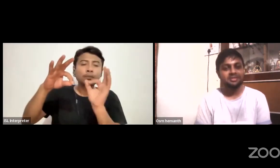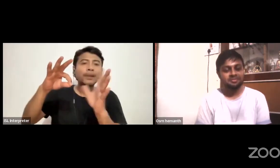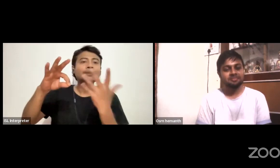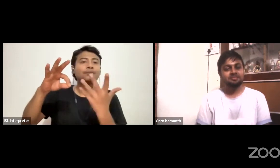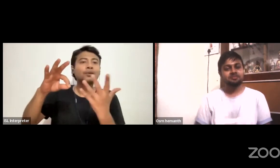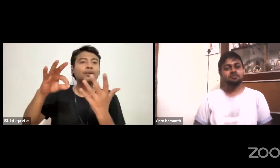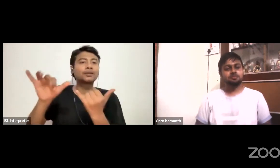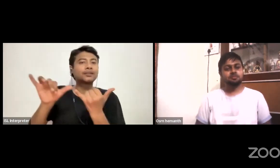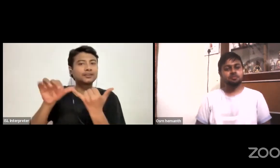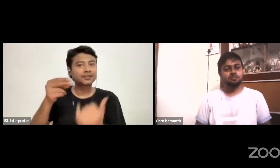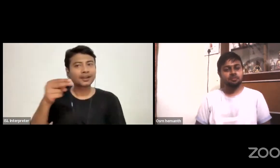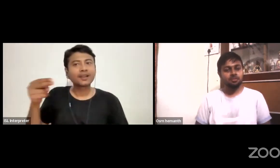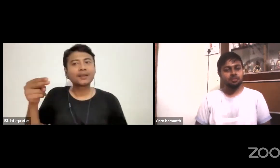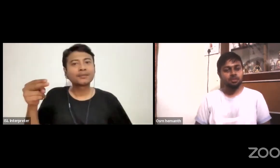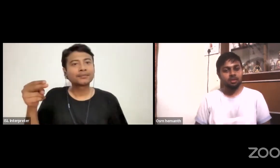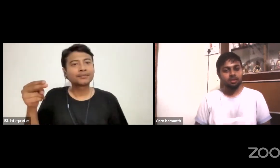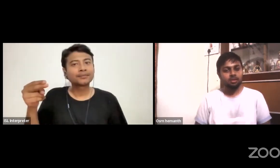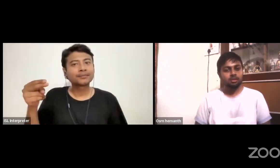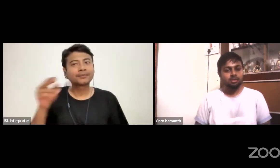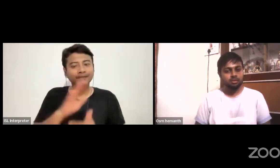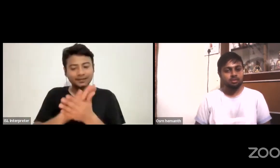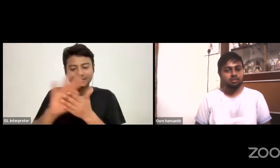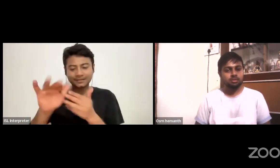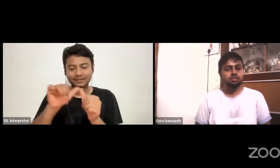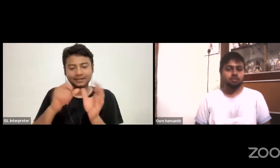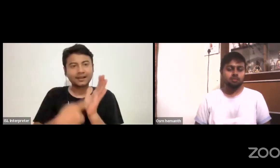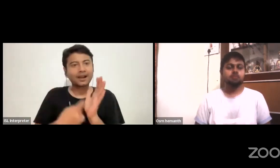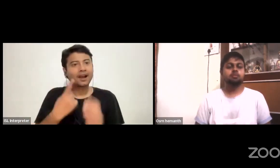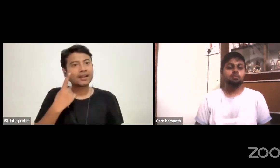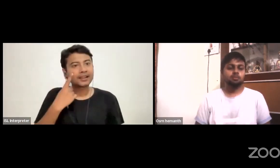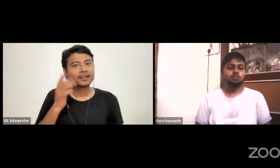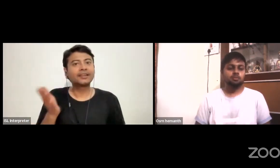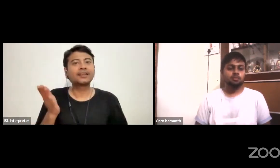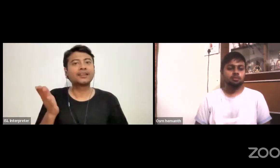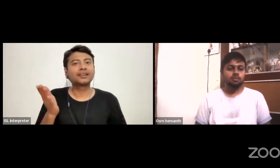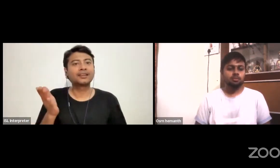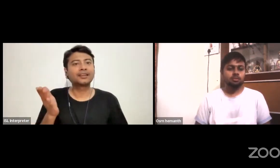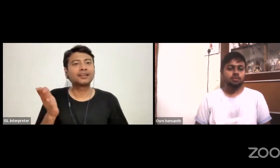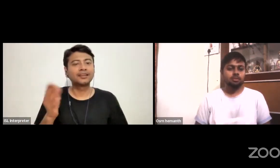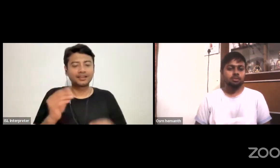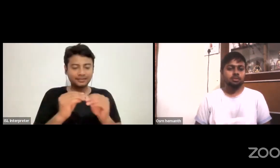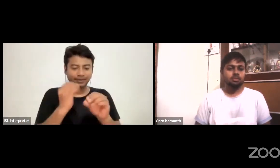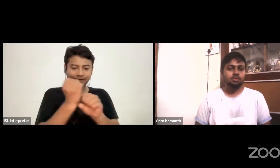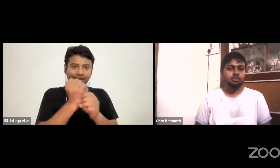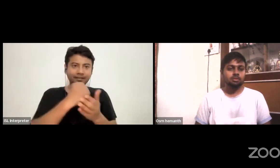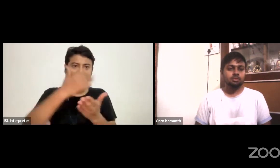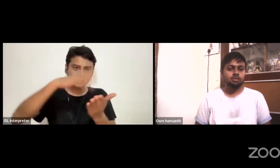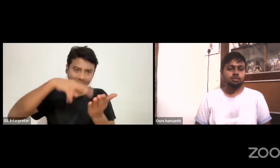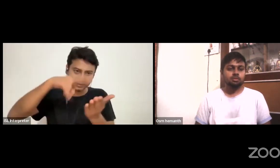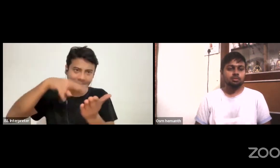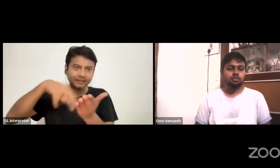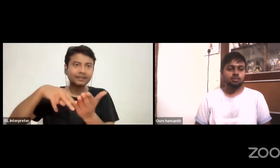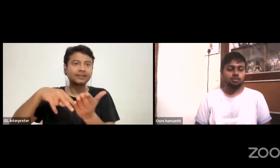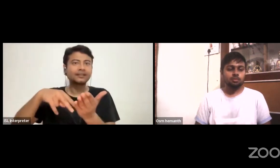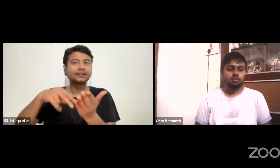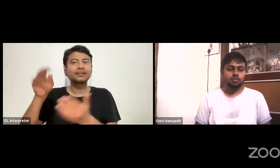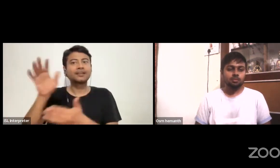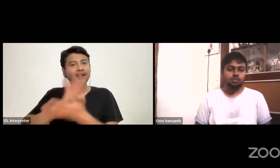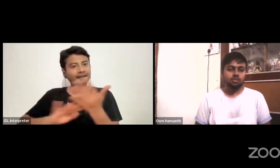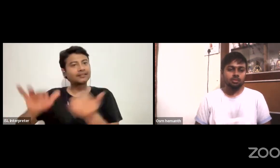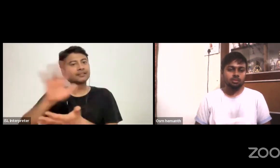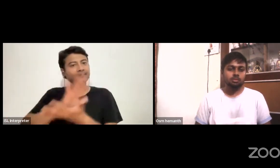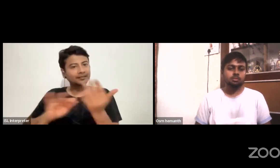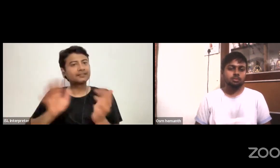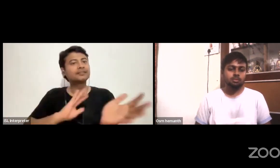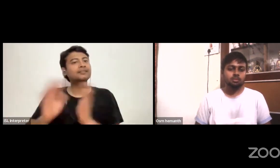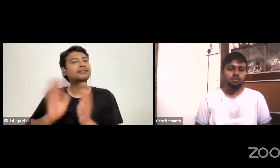भगवान के नाम का स्मरण करना, भगवत गीता जैसे शास्त्रों का अध्ययन करना, और भगवान श्री कृष्ण की मधुर लीलाएं, भगवान श्री